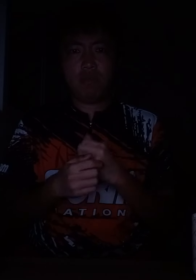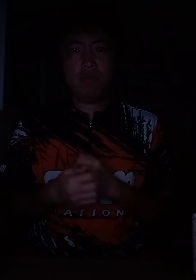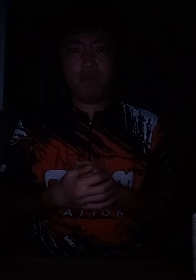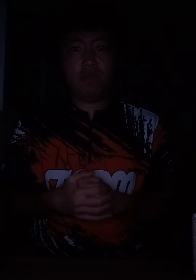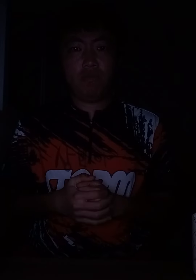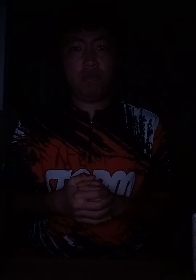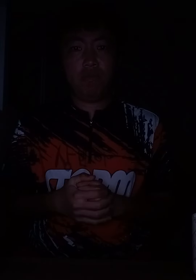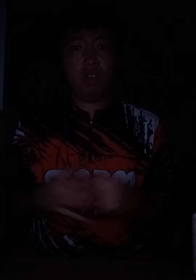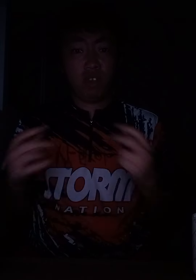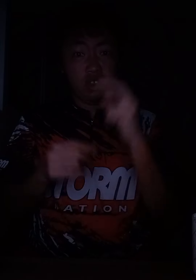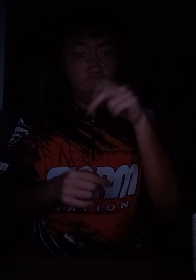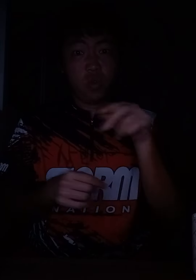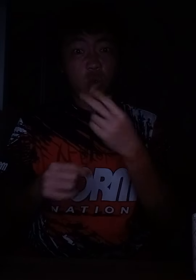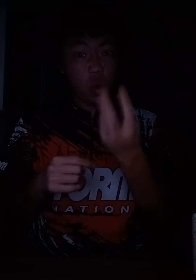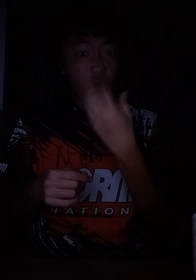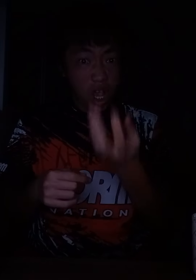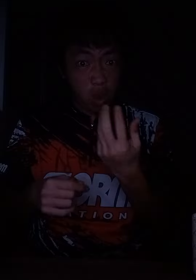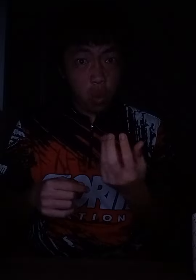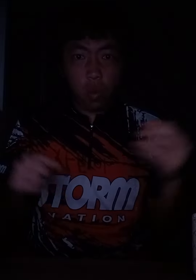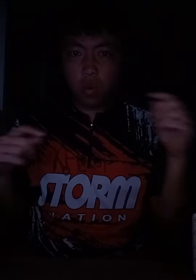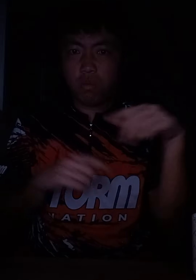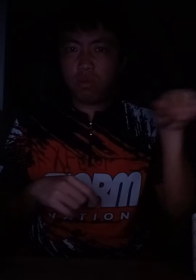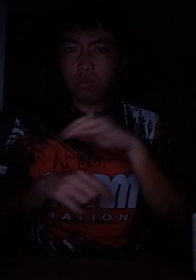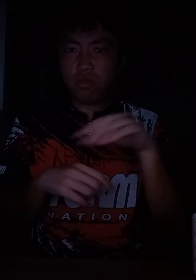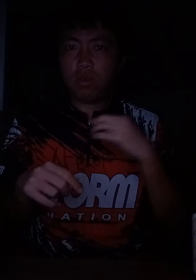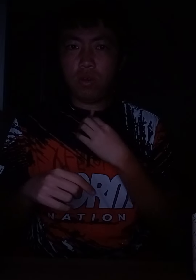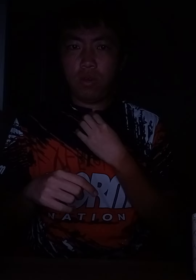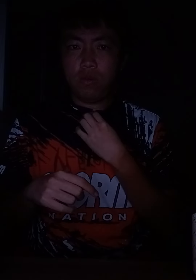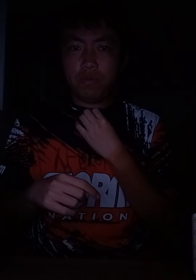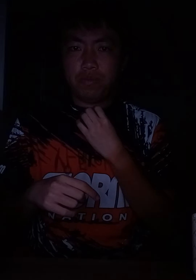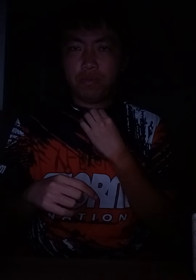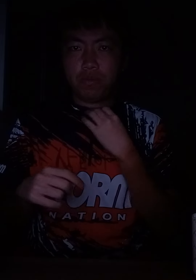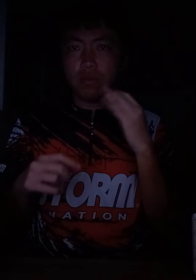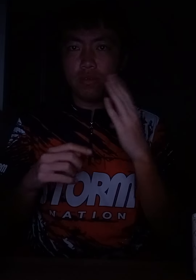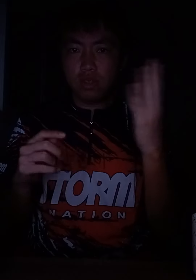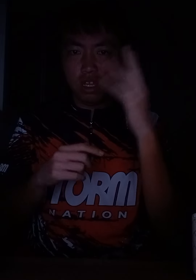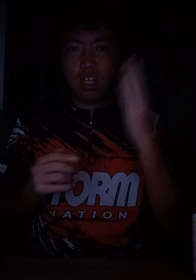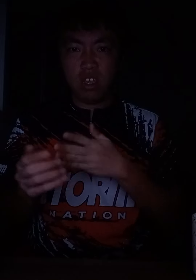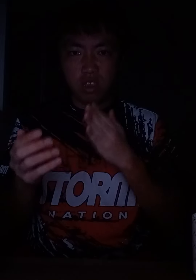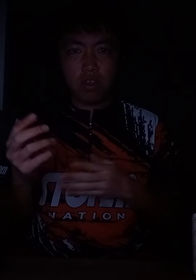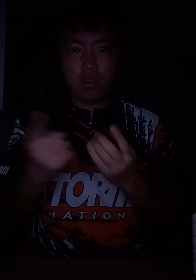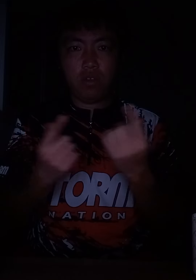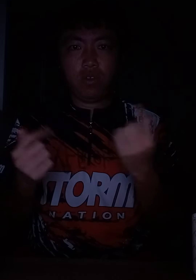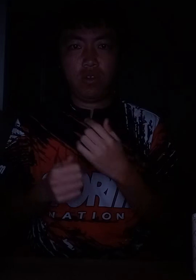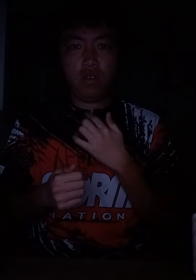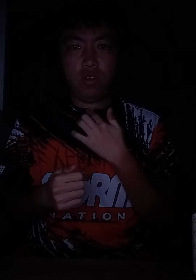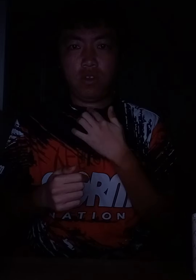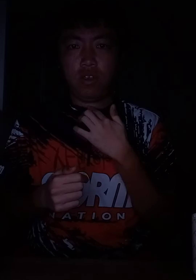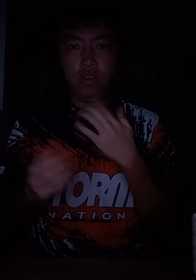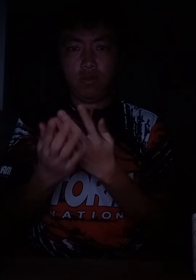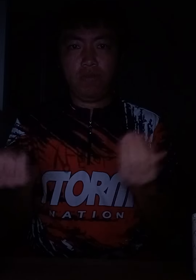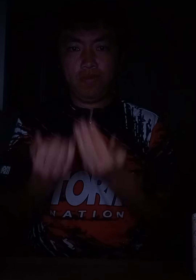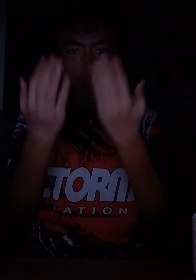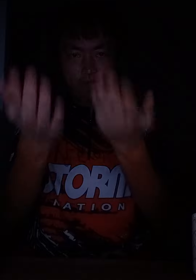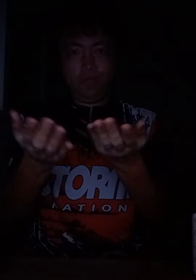붙잡혔습니다. 승객들에게 욕설을 하고 소란을 피우면서 운행은 5분 넘게 지연됐는데요. 김경목 기자가 보도합니다.